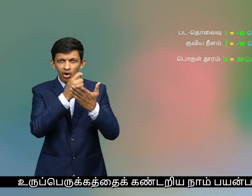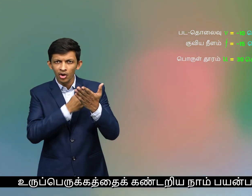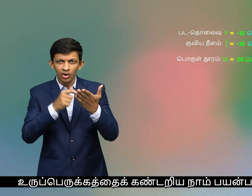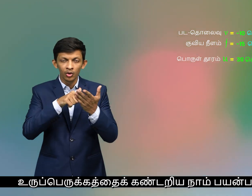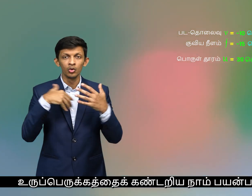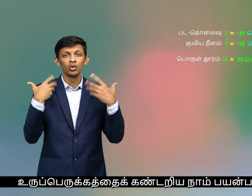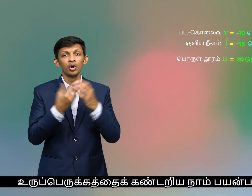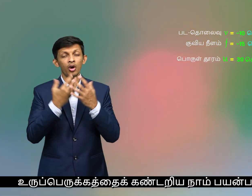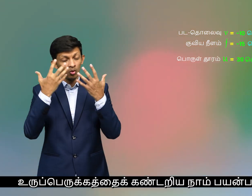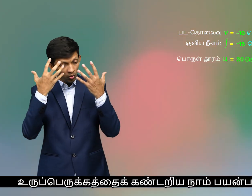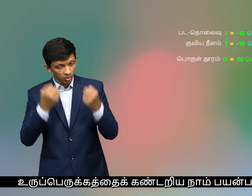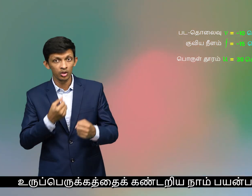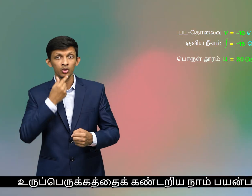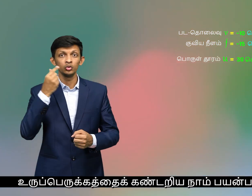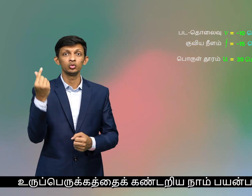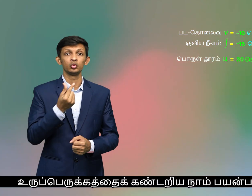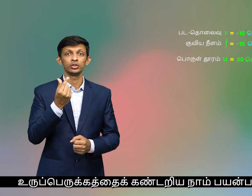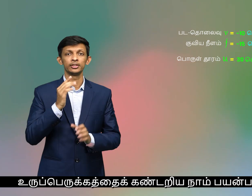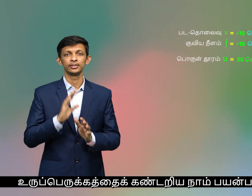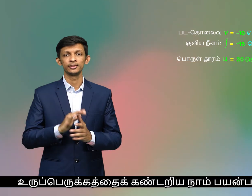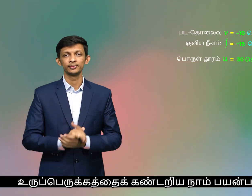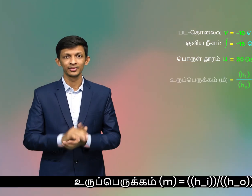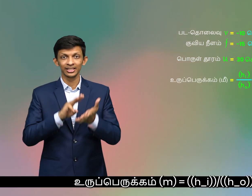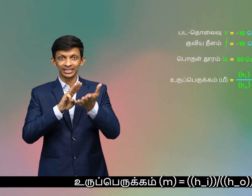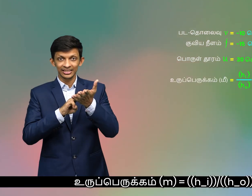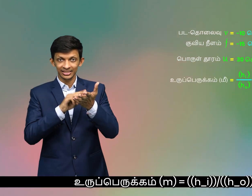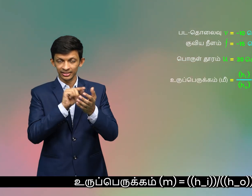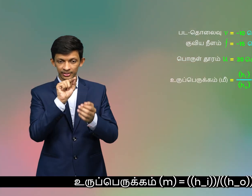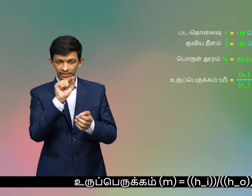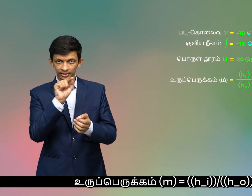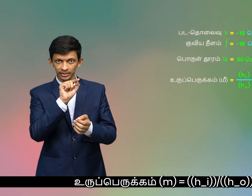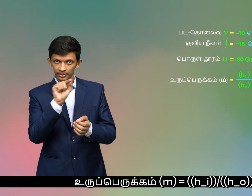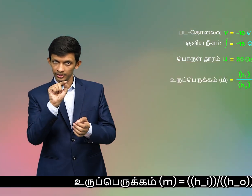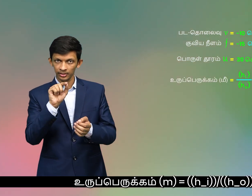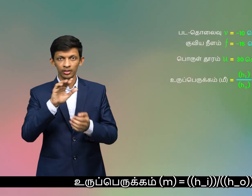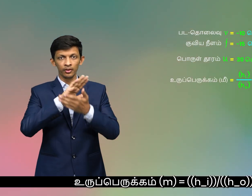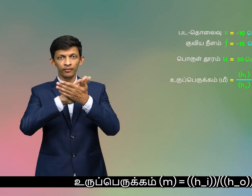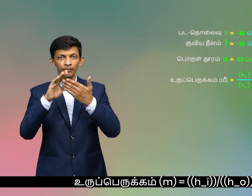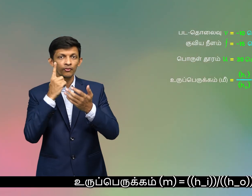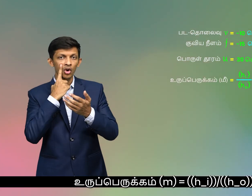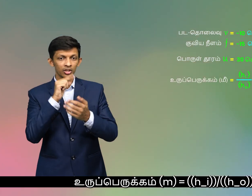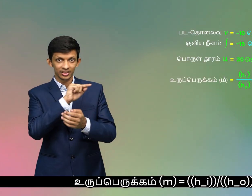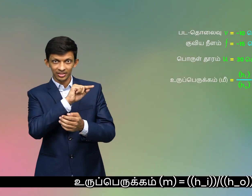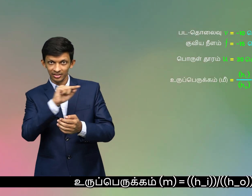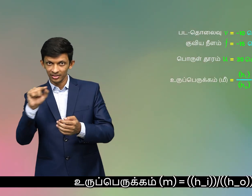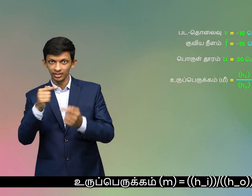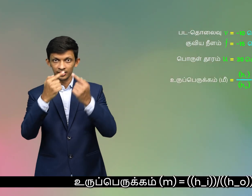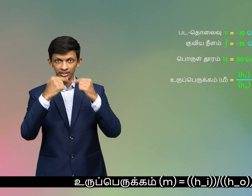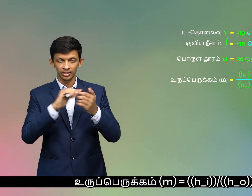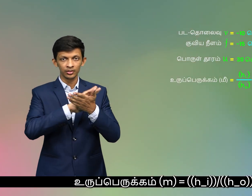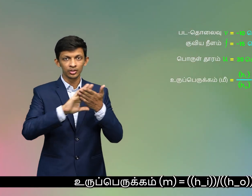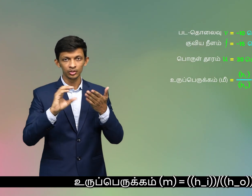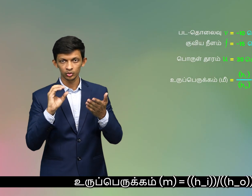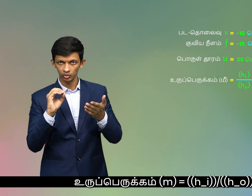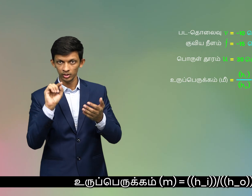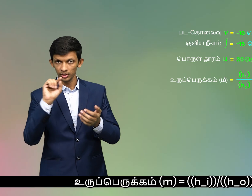உருப்பெருக்கத்தை கண்டறிய நாம் பயன்படுத்த வேண்டும். உருப்பெருக்கம் அதாவது m ஈடு h கீழ் I